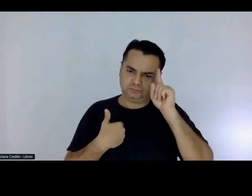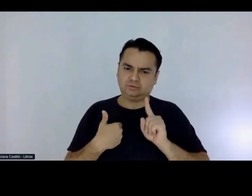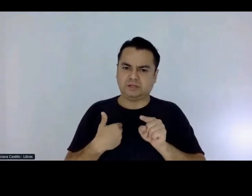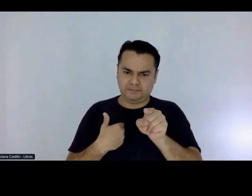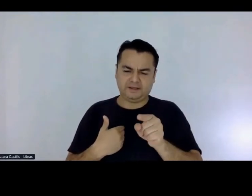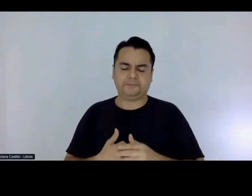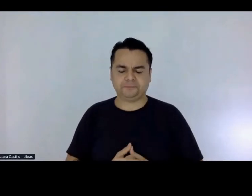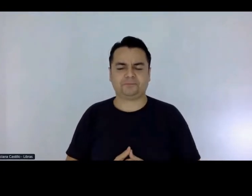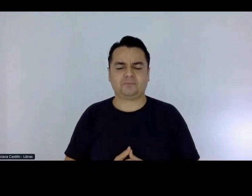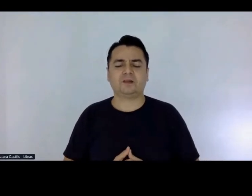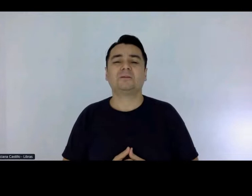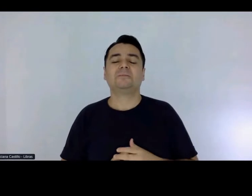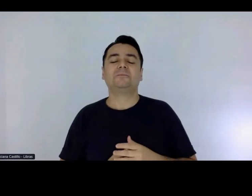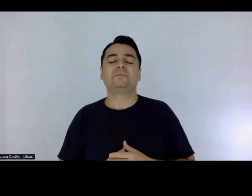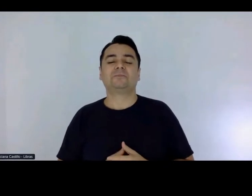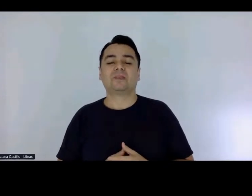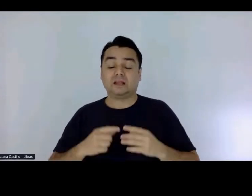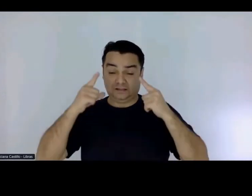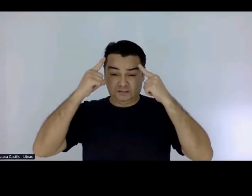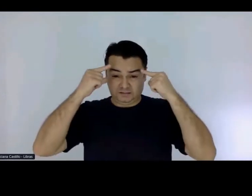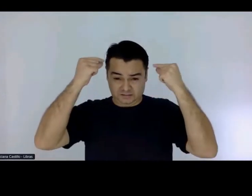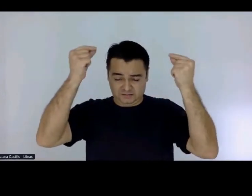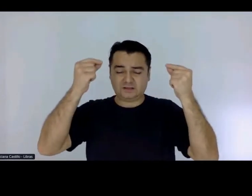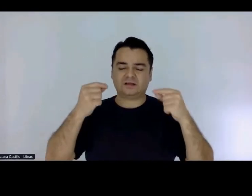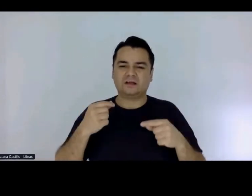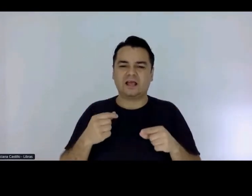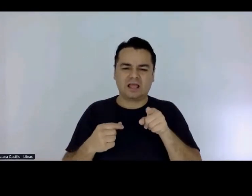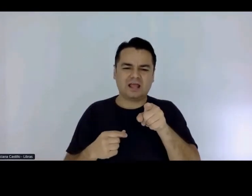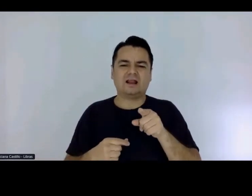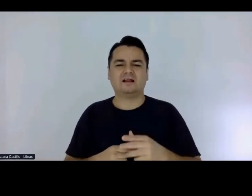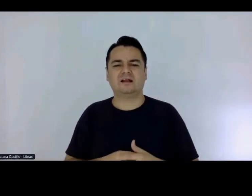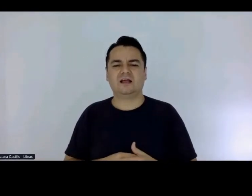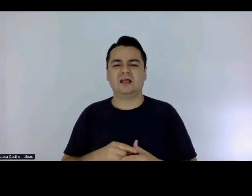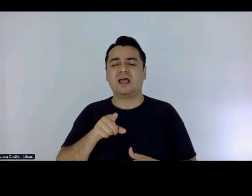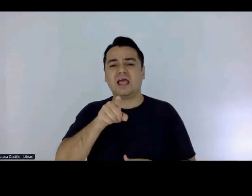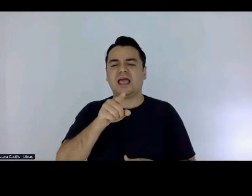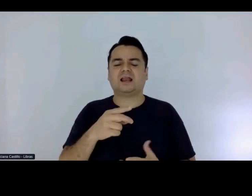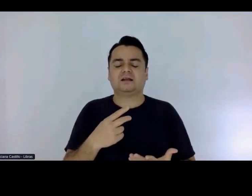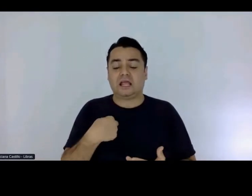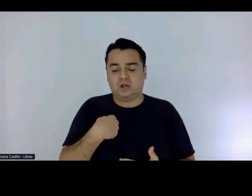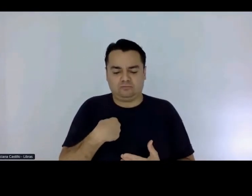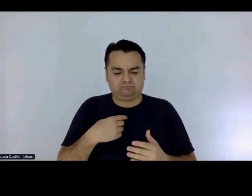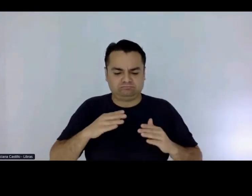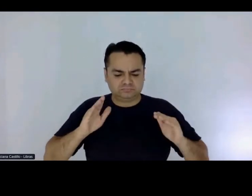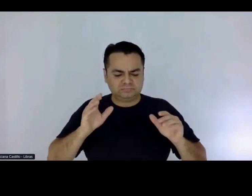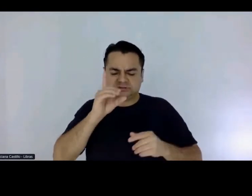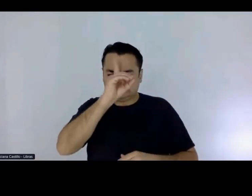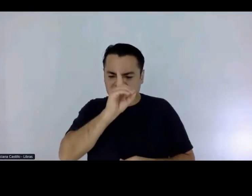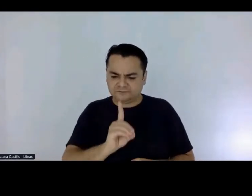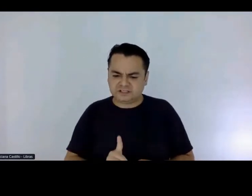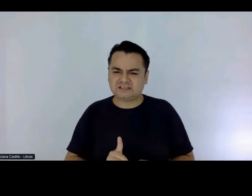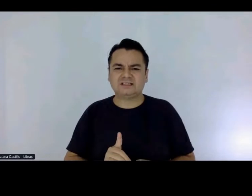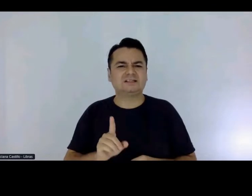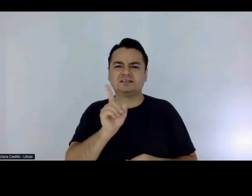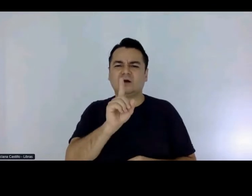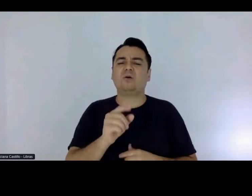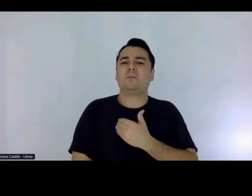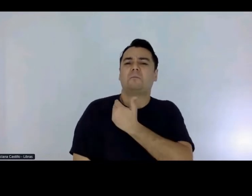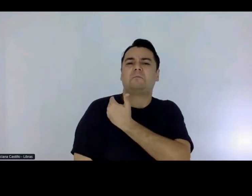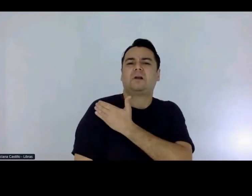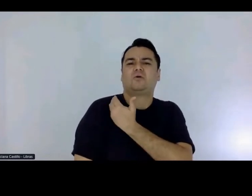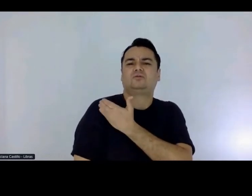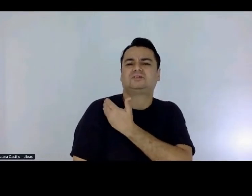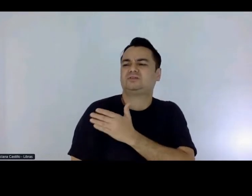caso, não adiantou eu não me nomear como uma pessoa com deficiência, o preconceito já estava dado,